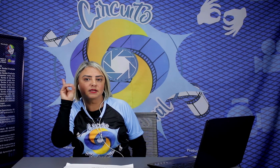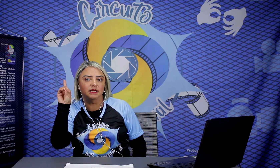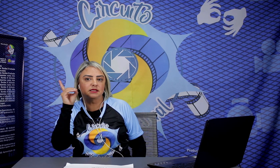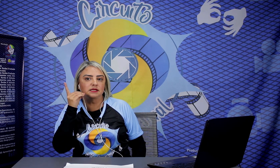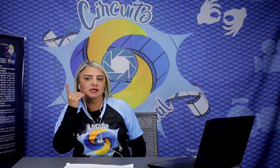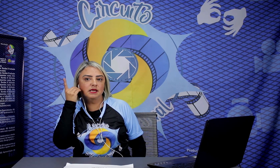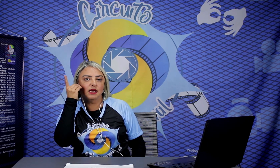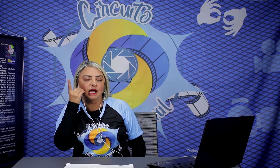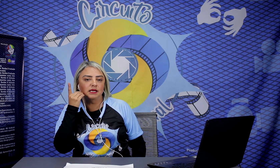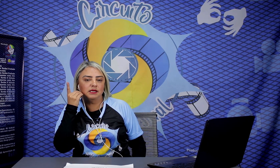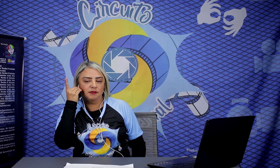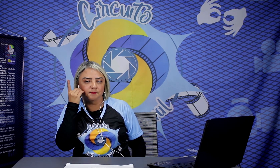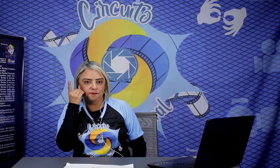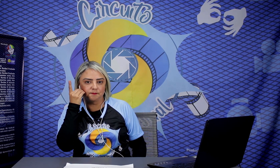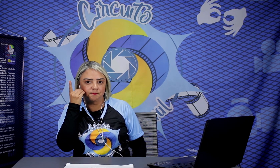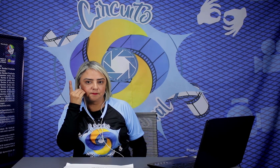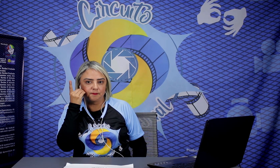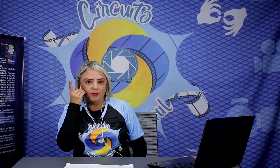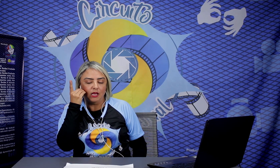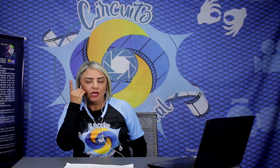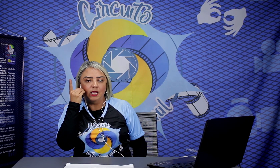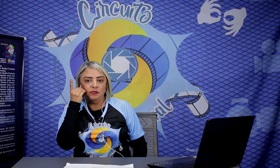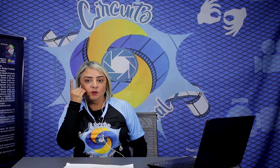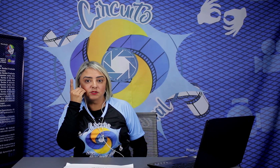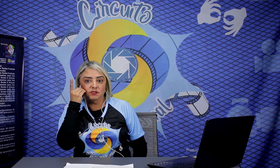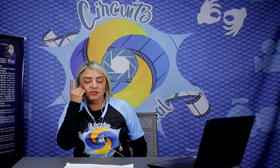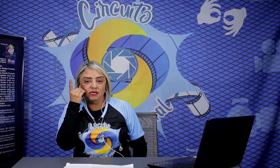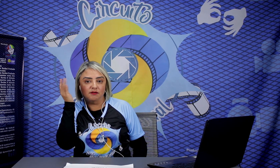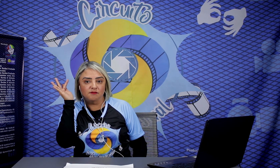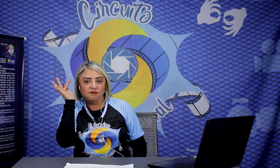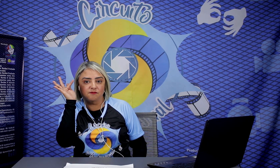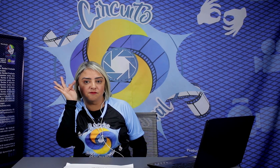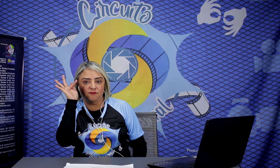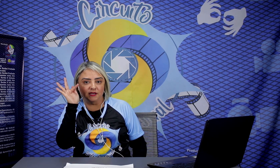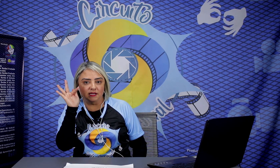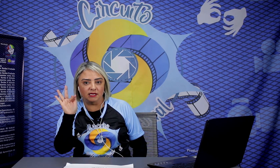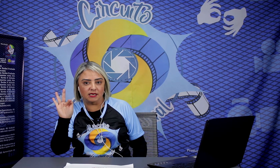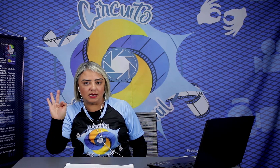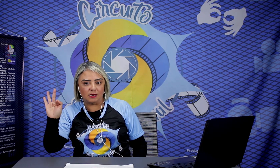letra D, aqui. Ele pode ser federal,